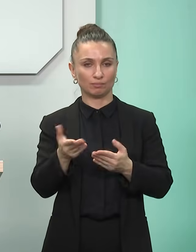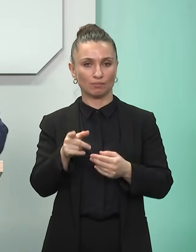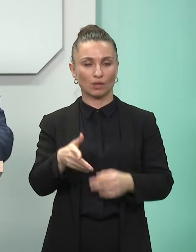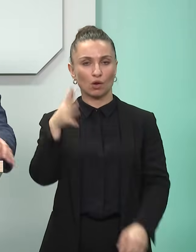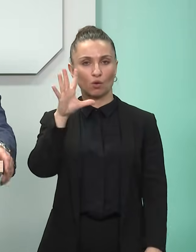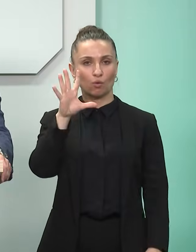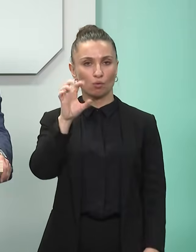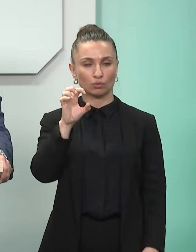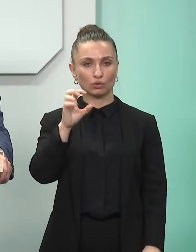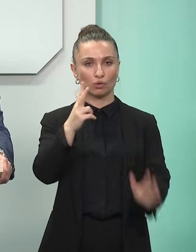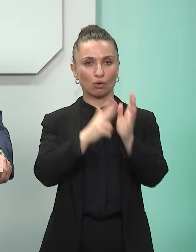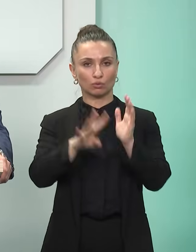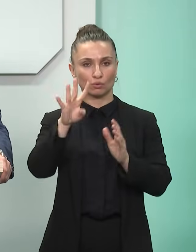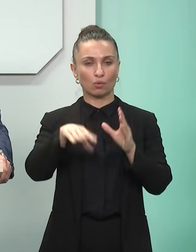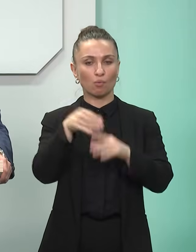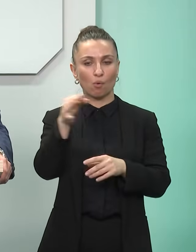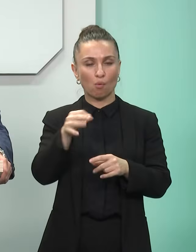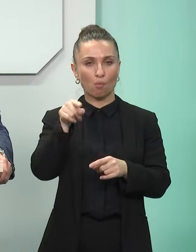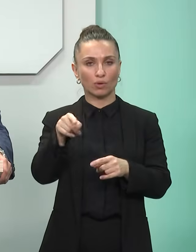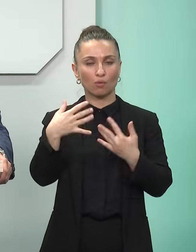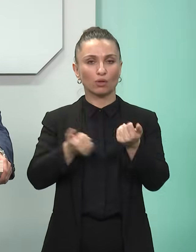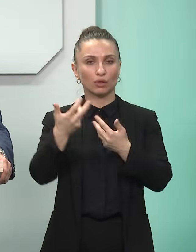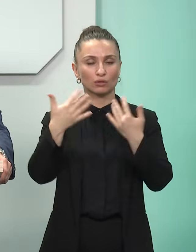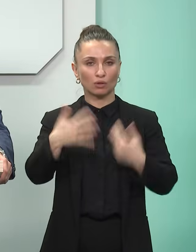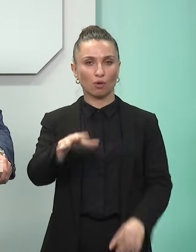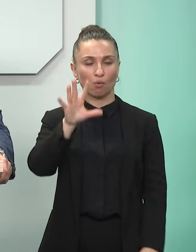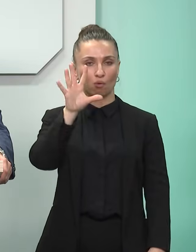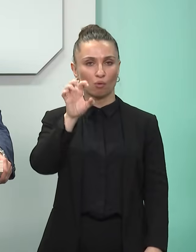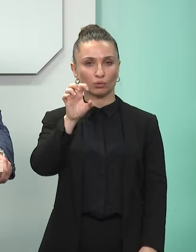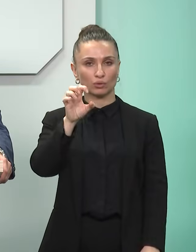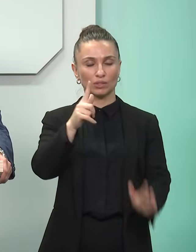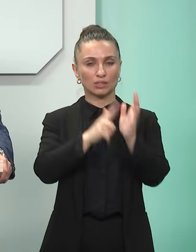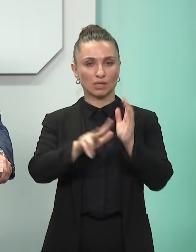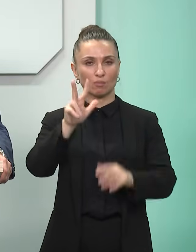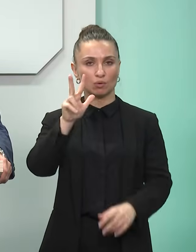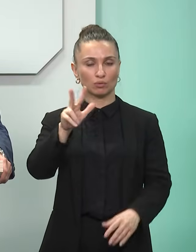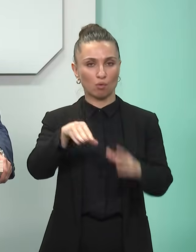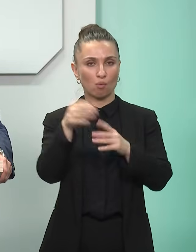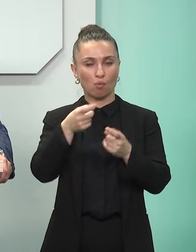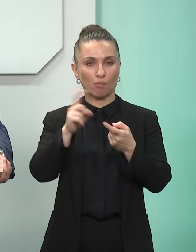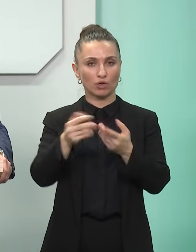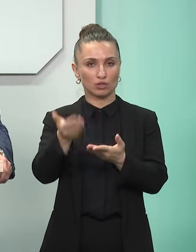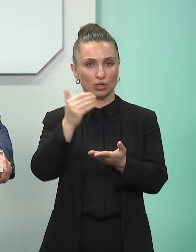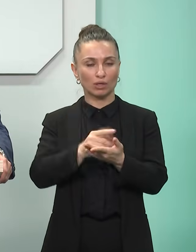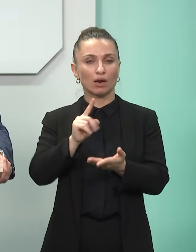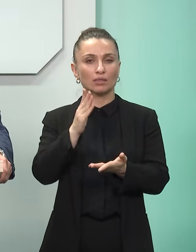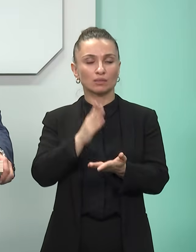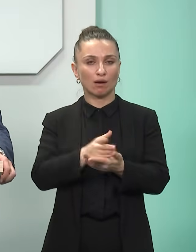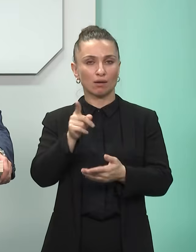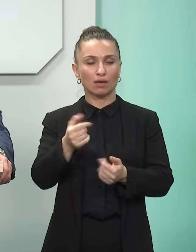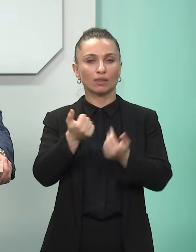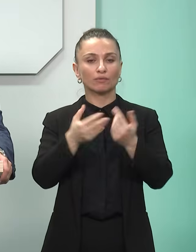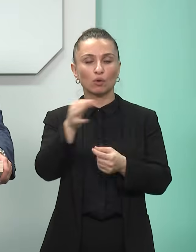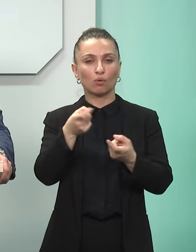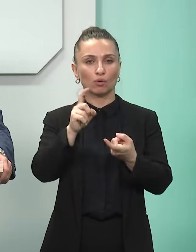საიდანაც 584 საარჩევნო უბნიდან დათვლილია 573 საარჩევნო უბნის შედეგი, რაც წარმოადგენს